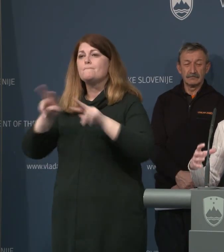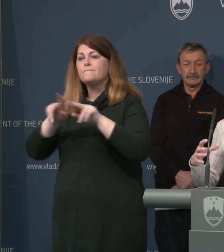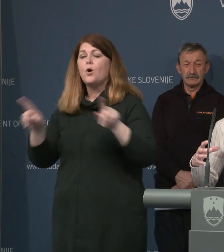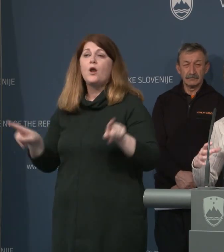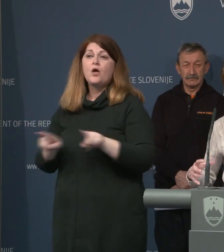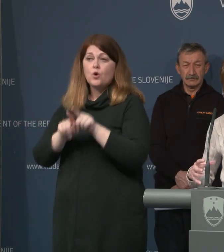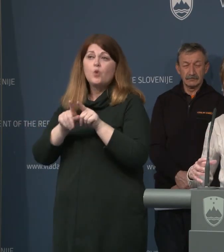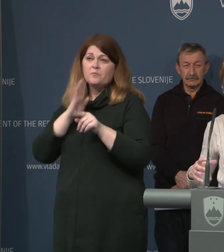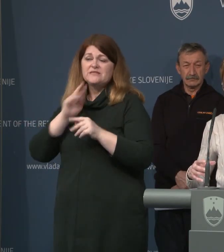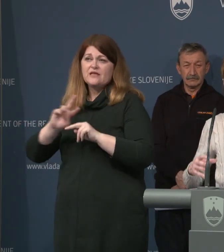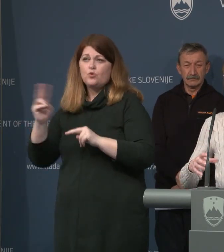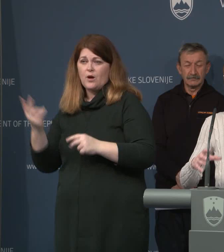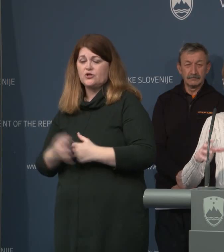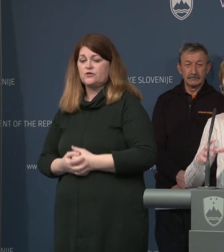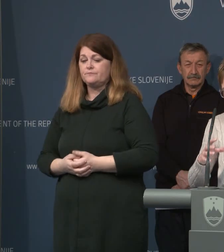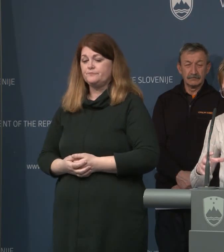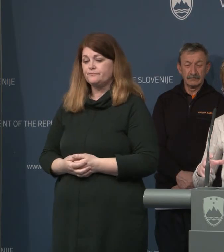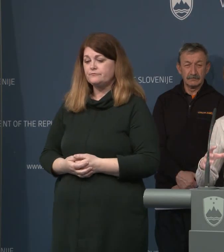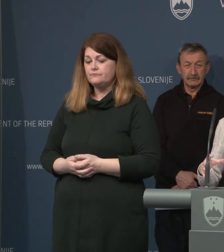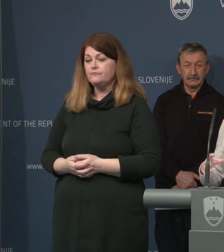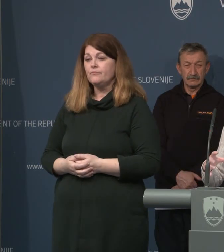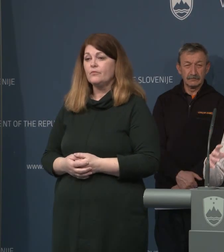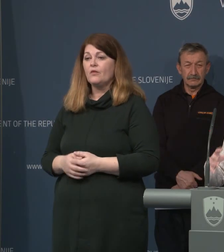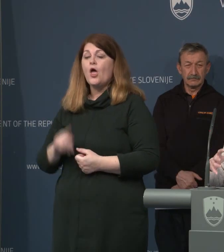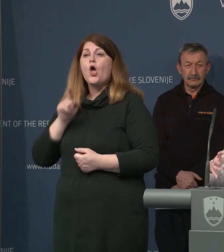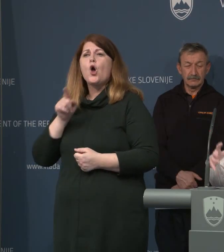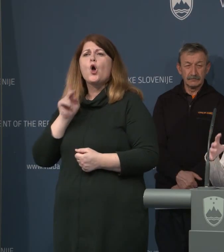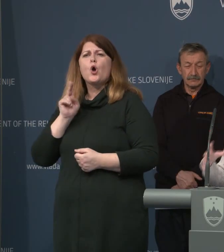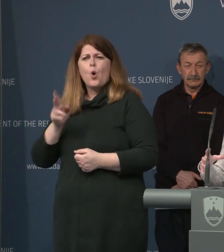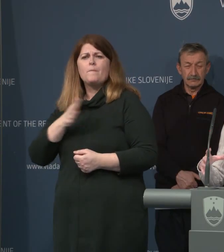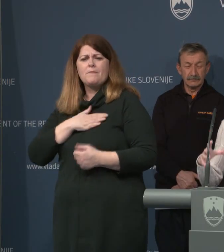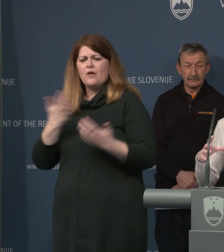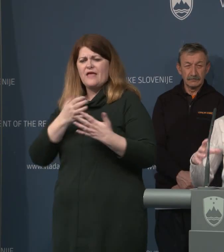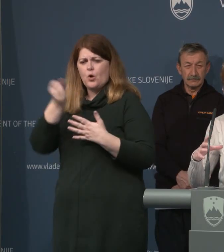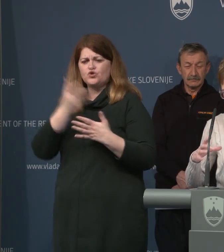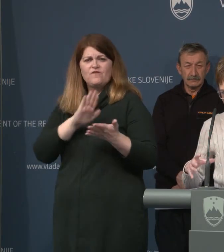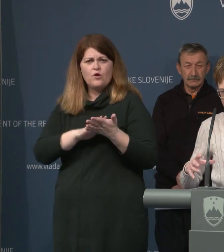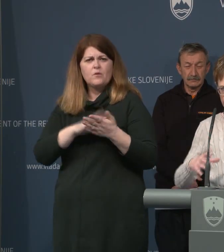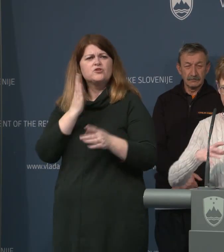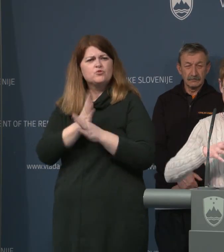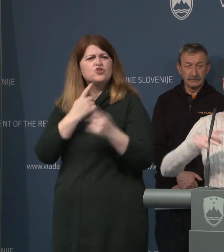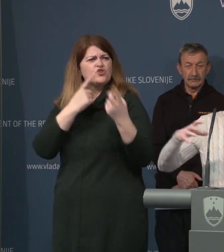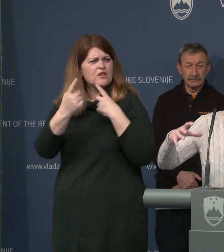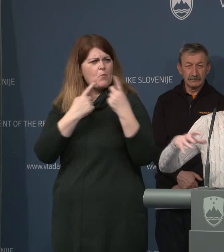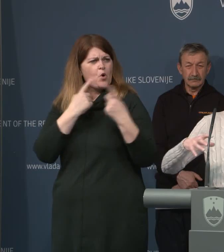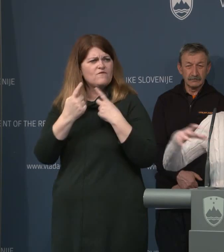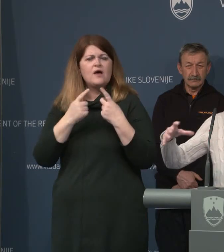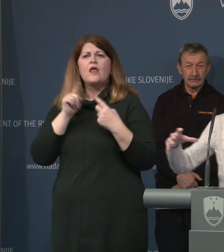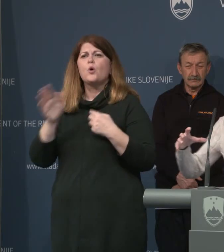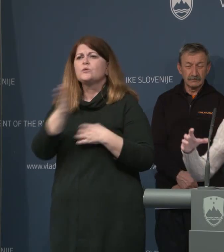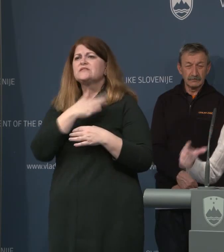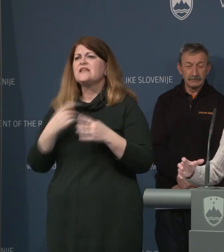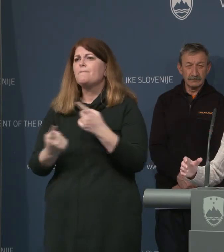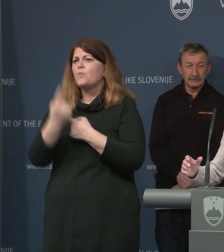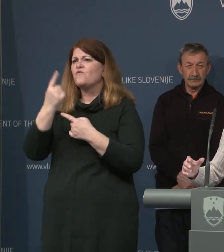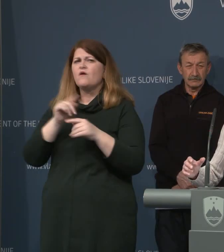bi se sicer. Ko pa imamo mi neko število primerov, kot smo se že tudi pogovarjali in ko se nam